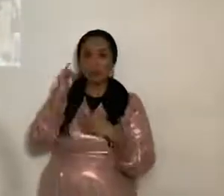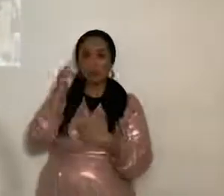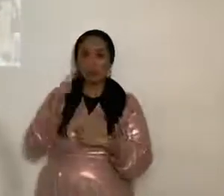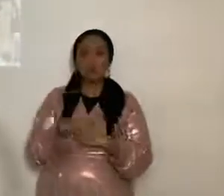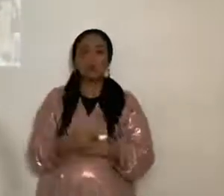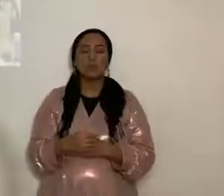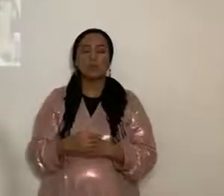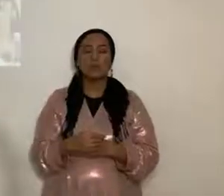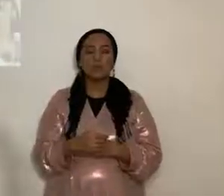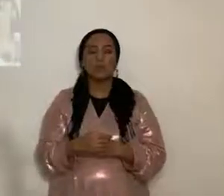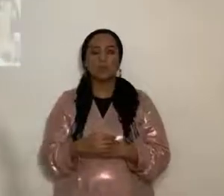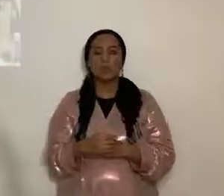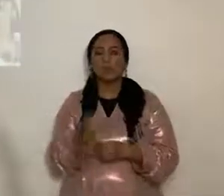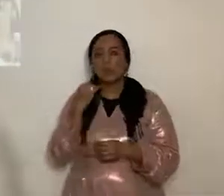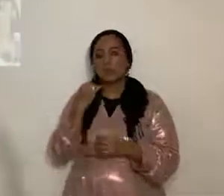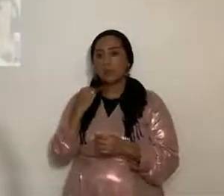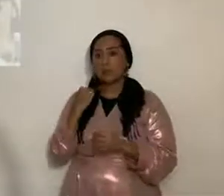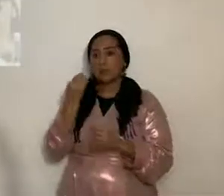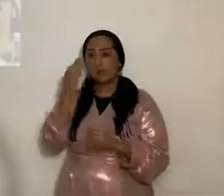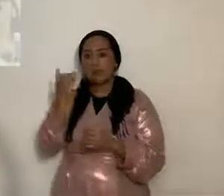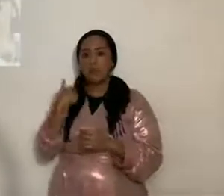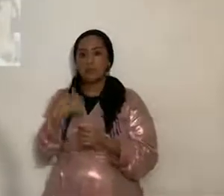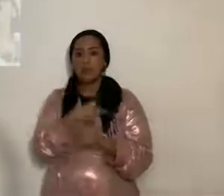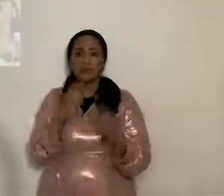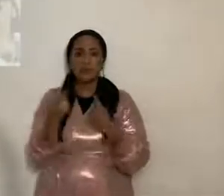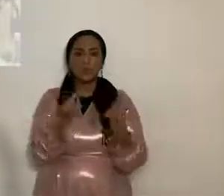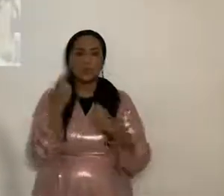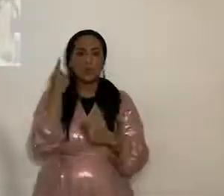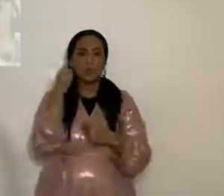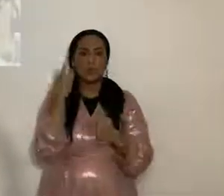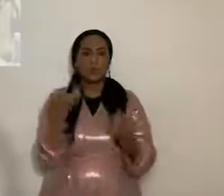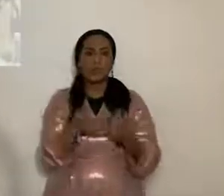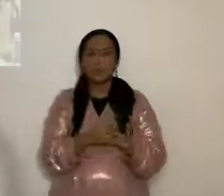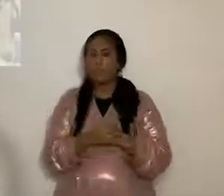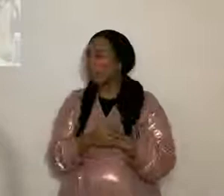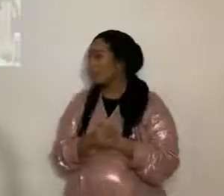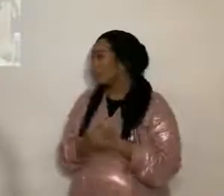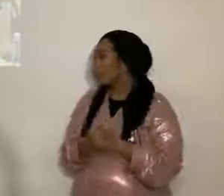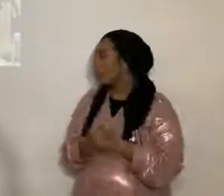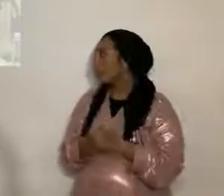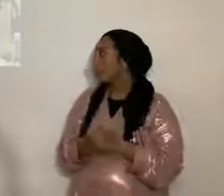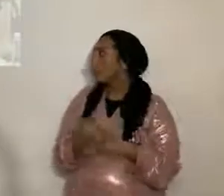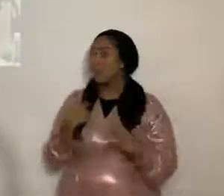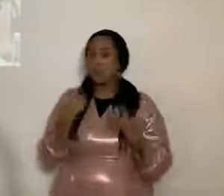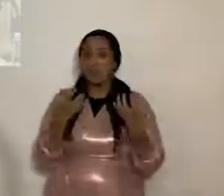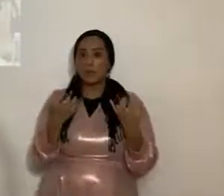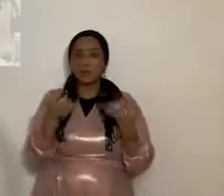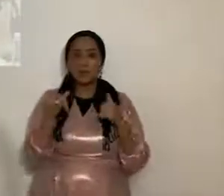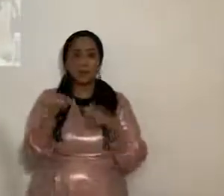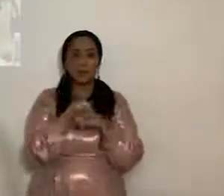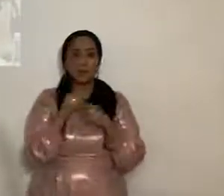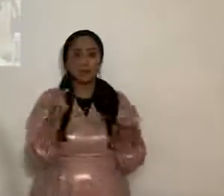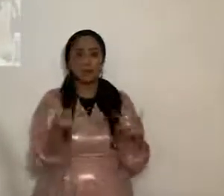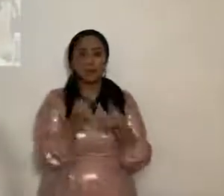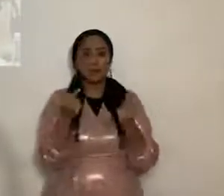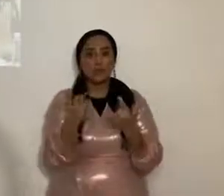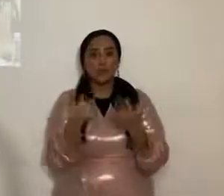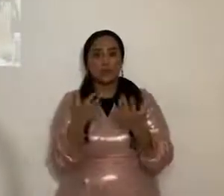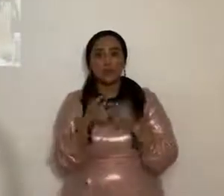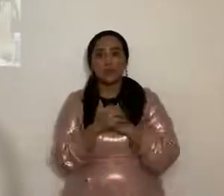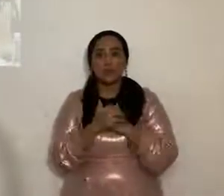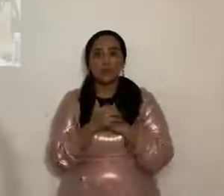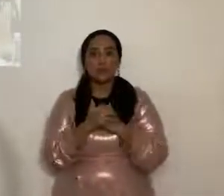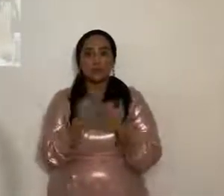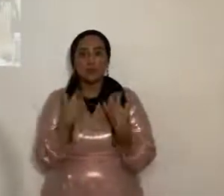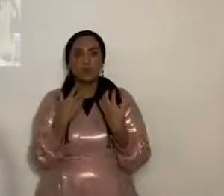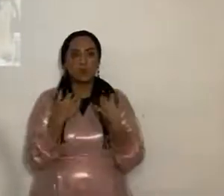consecuencia es buena. ¿Por qué hacemos las cosas? ¿Por querer seguir practicando un pecado? ¿Por